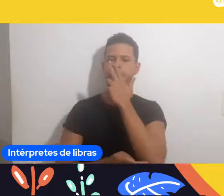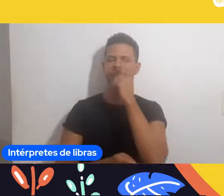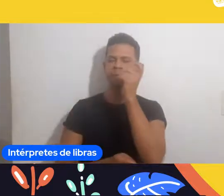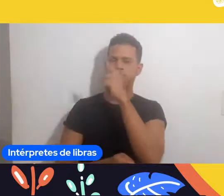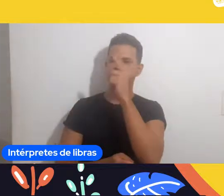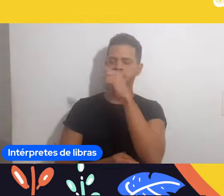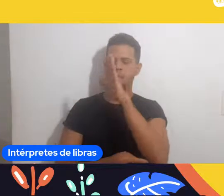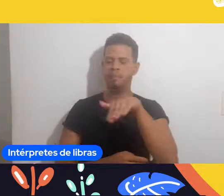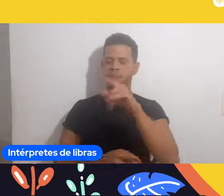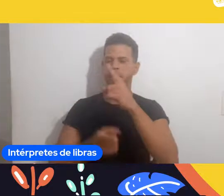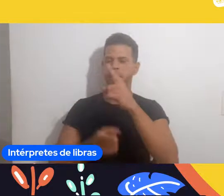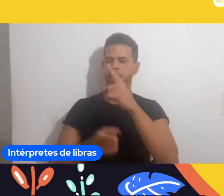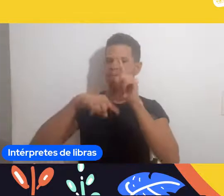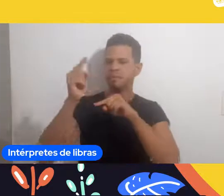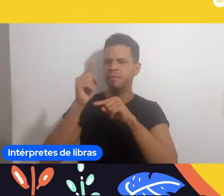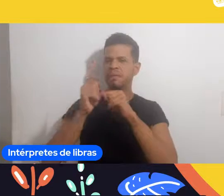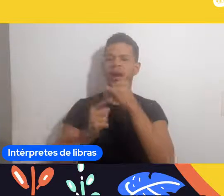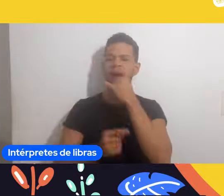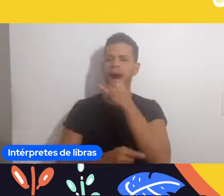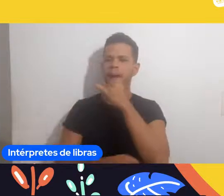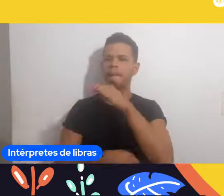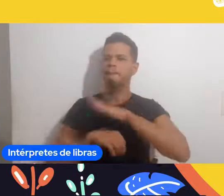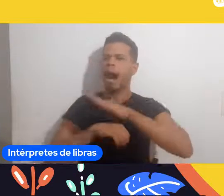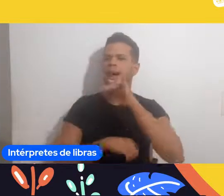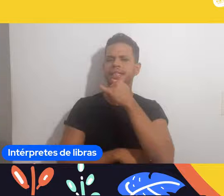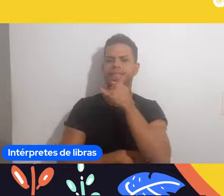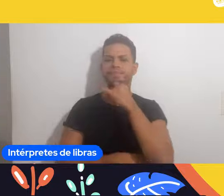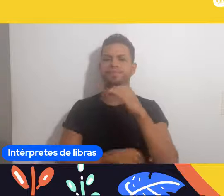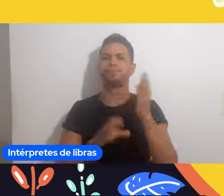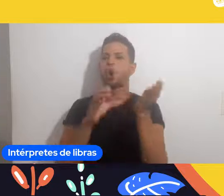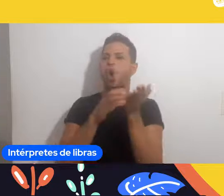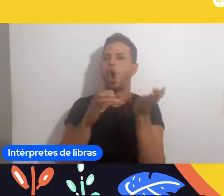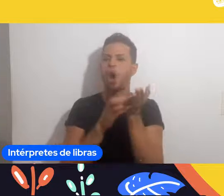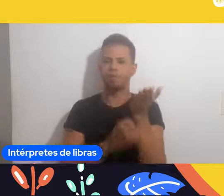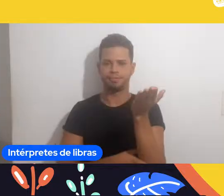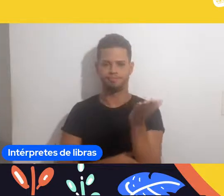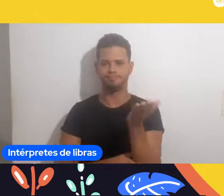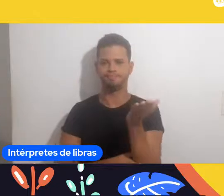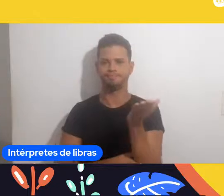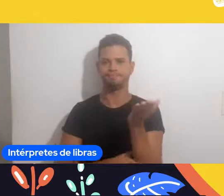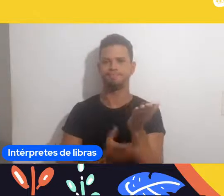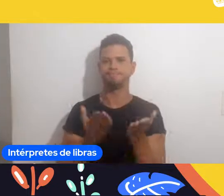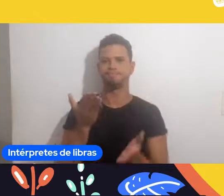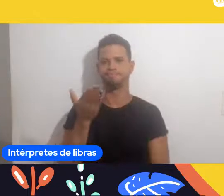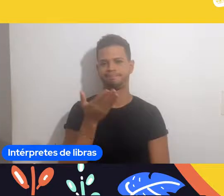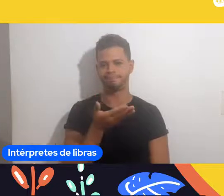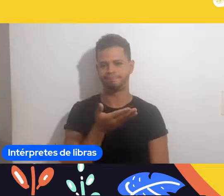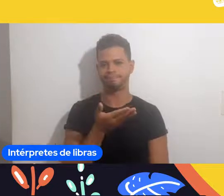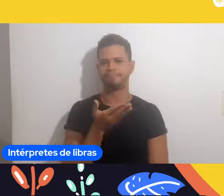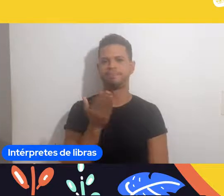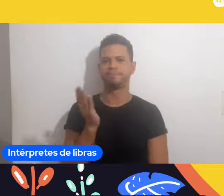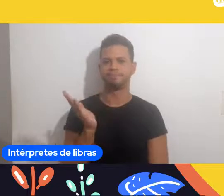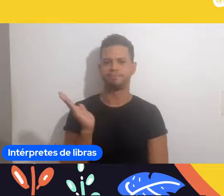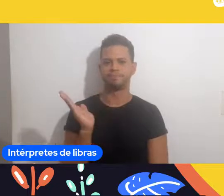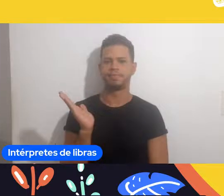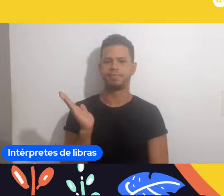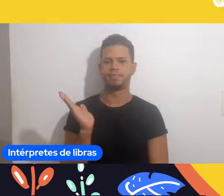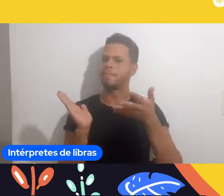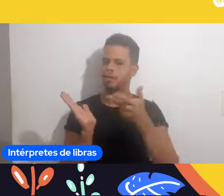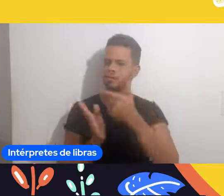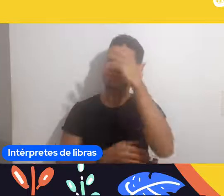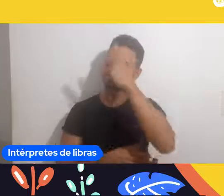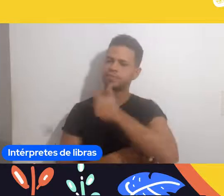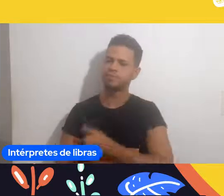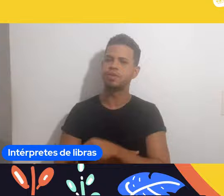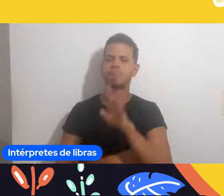por si. Cada vez mais, por exemplo, copos como esse, eu estava pensando sobre isso. Maravilhosos. O bebê, ele